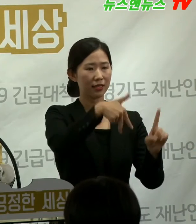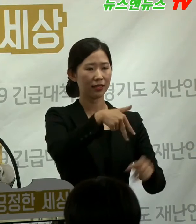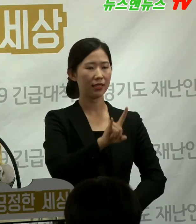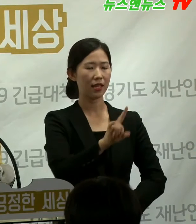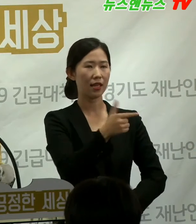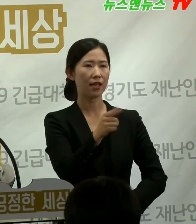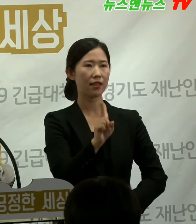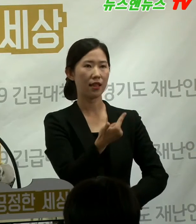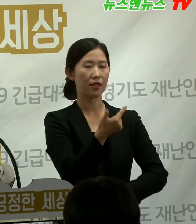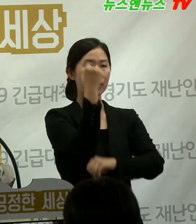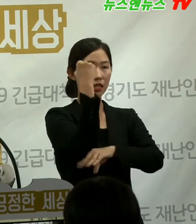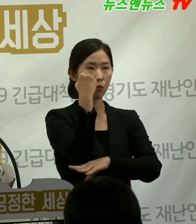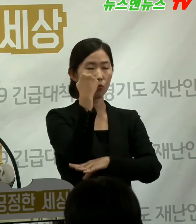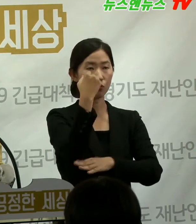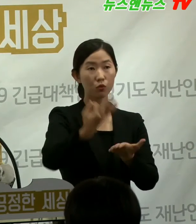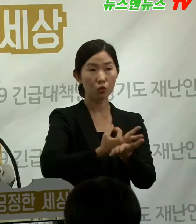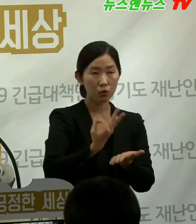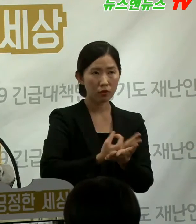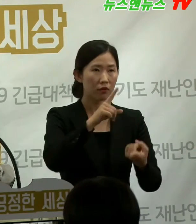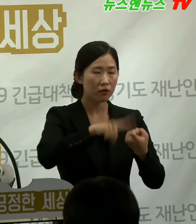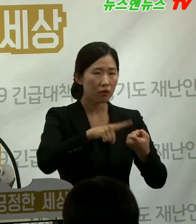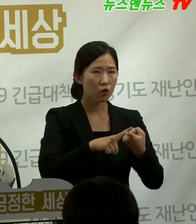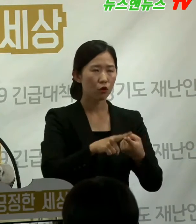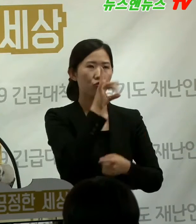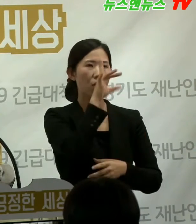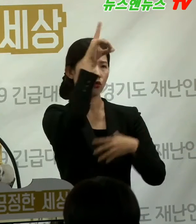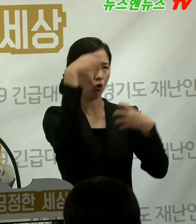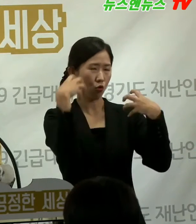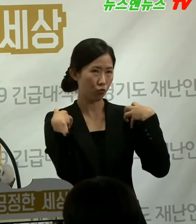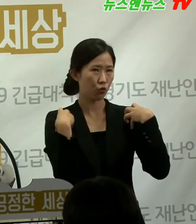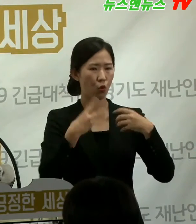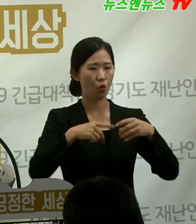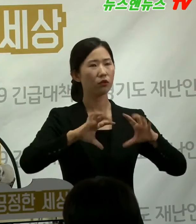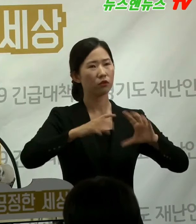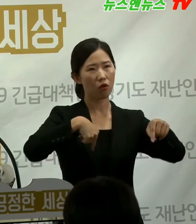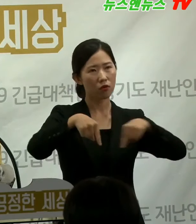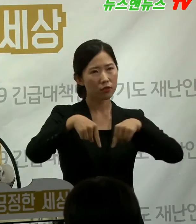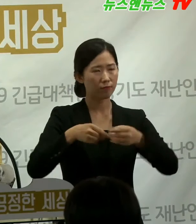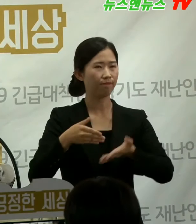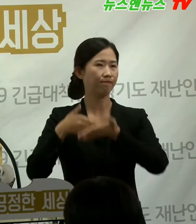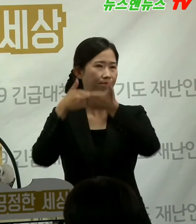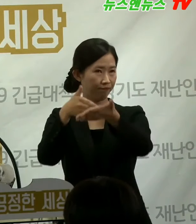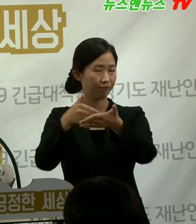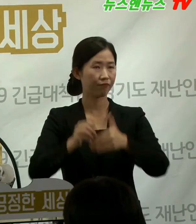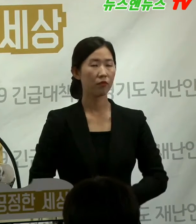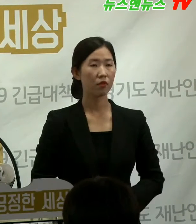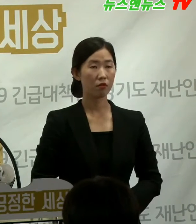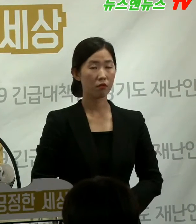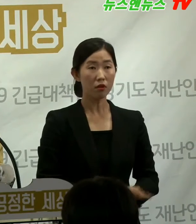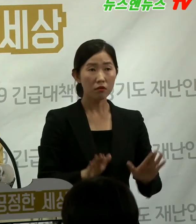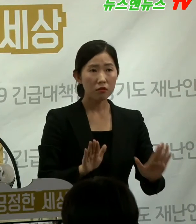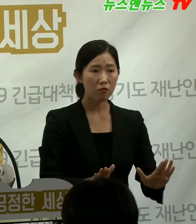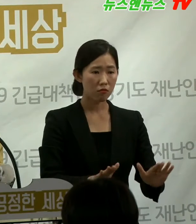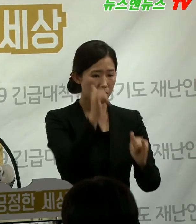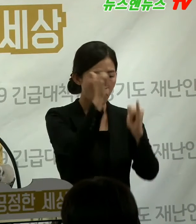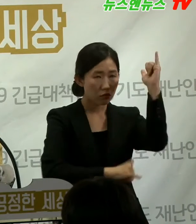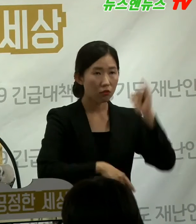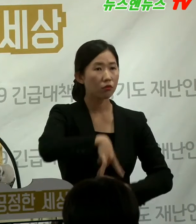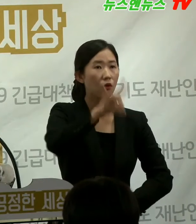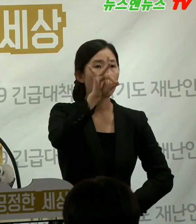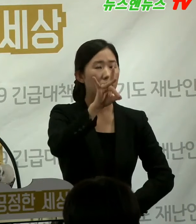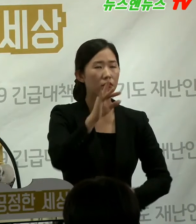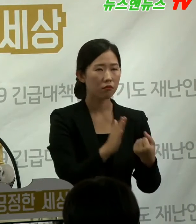다시 한번 중앙정부와 정치권에 요청합니다. 전례 없는 비상시기에는 전례 없는 비상대책이